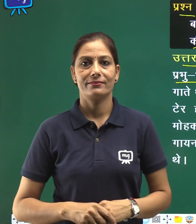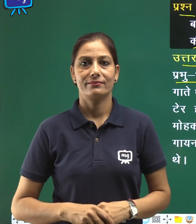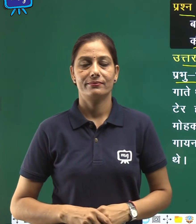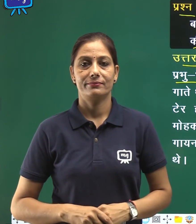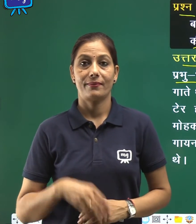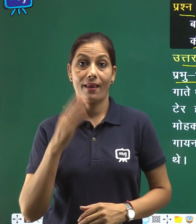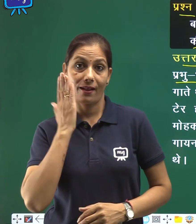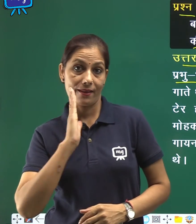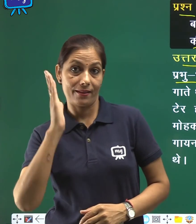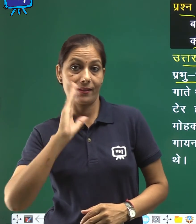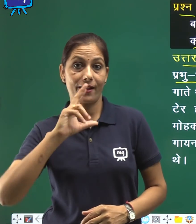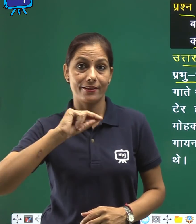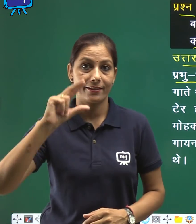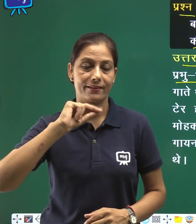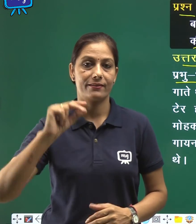गीत गाते थे।